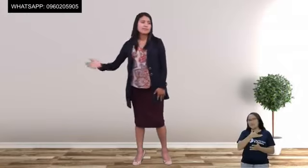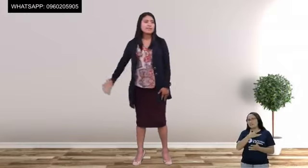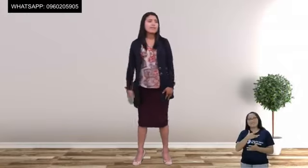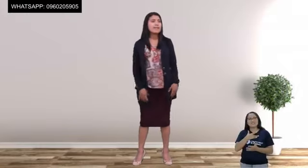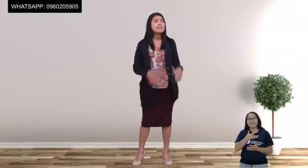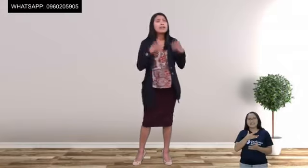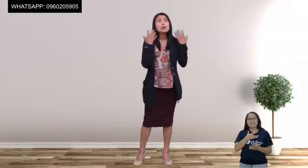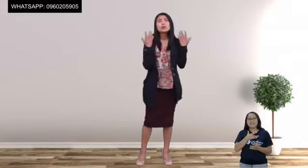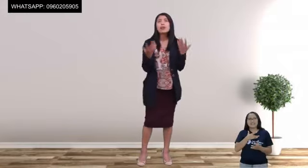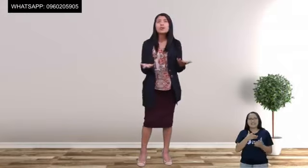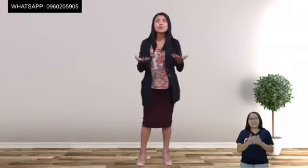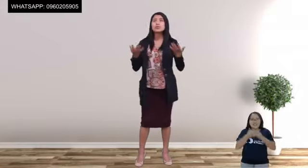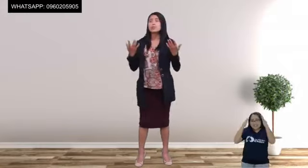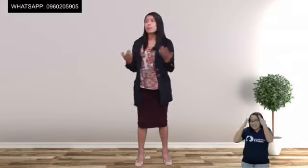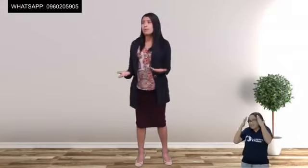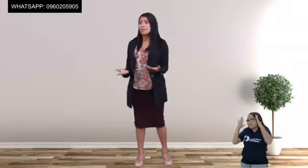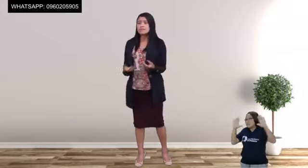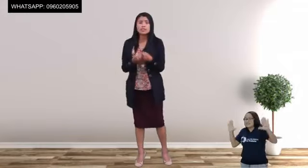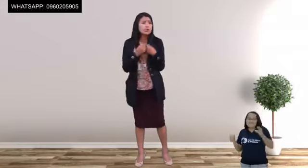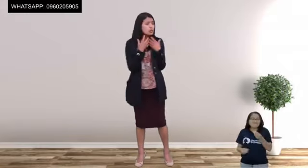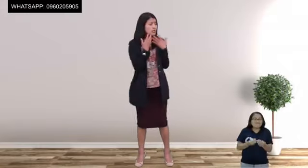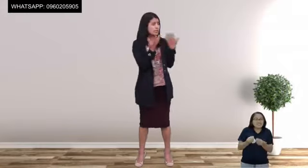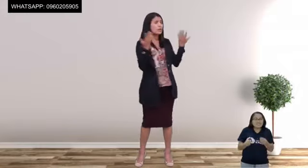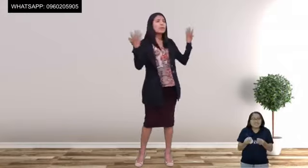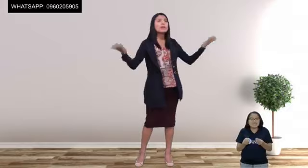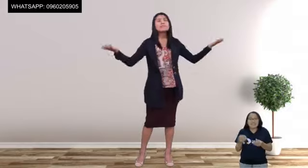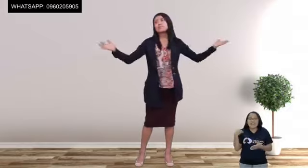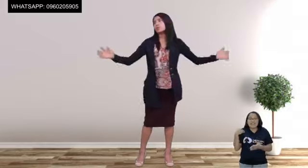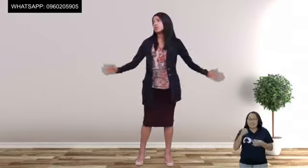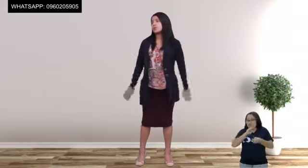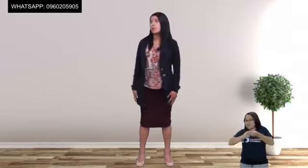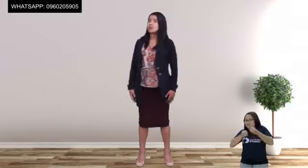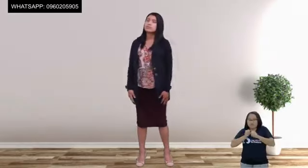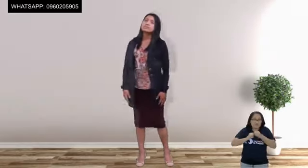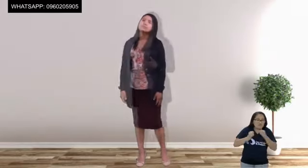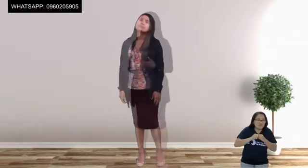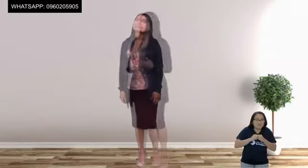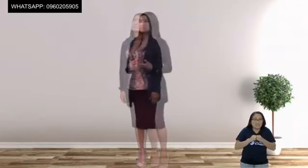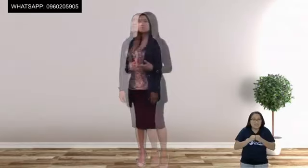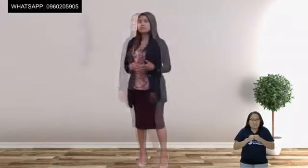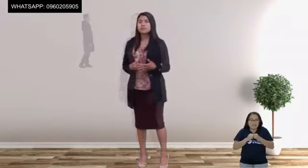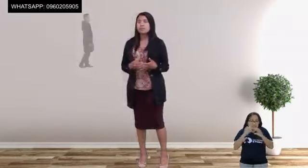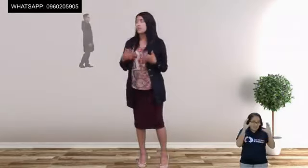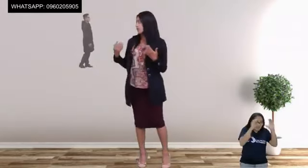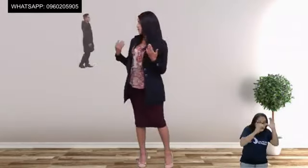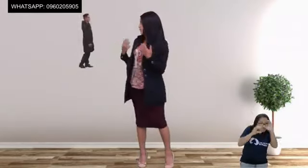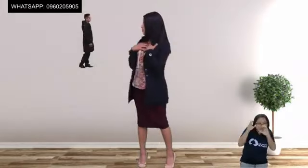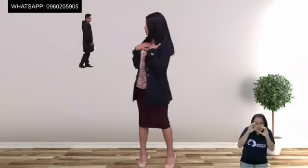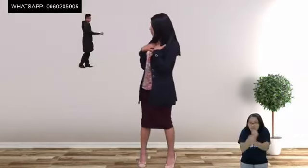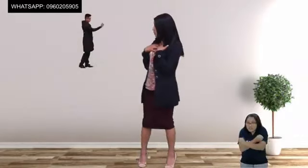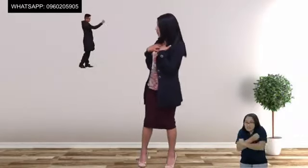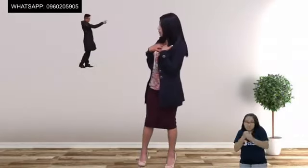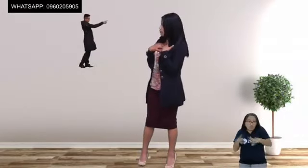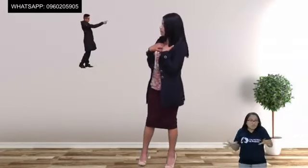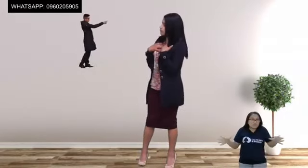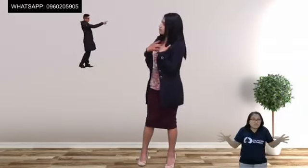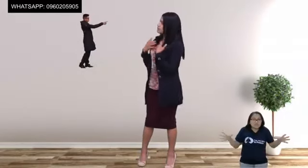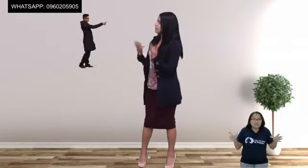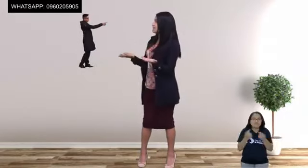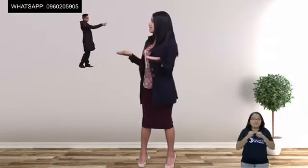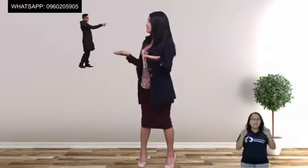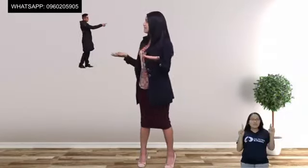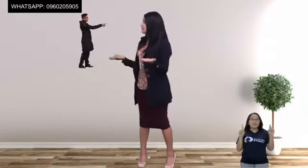ya no sé qué hacer, tengo tantos problemas y no sé si encuentre solución. ¡Hey tú! ¡Sí